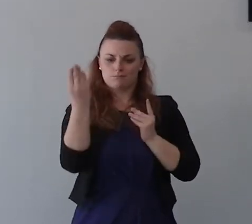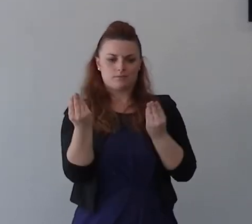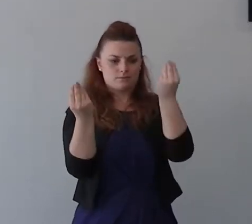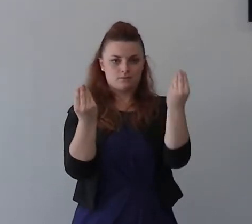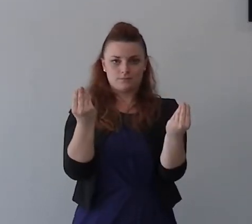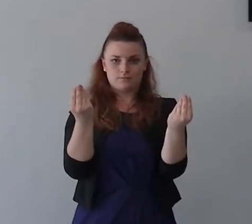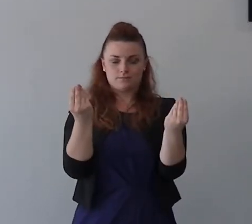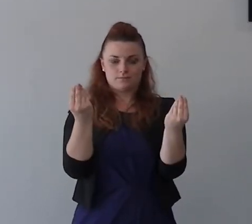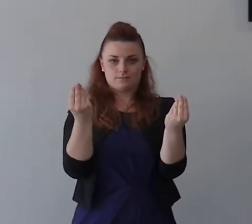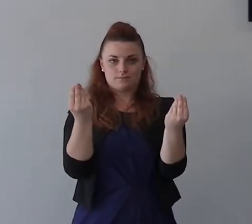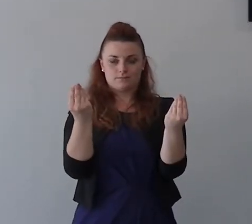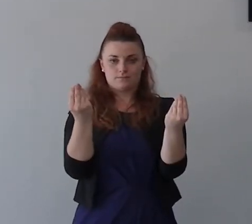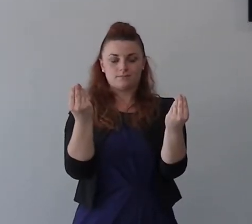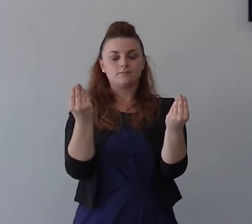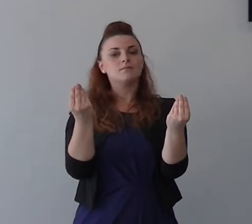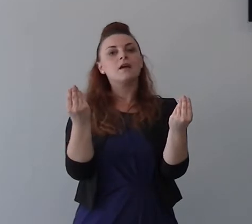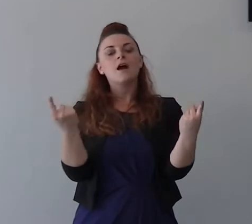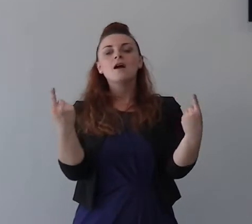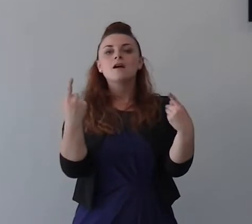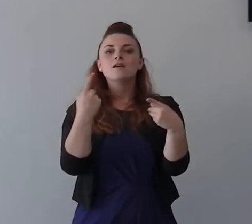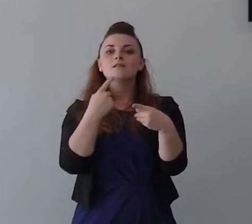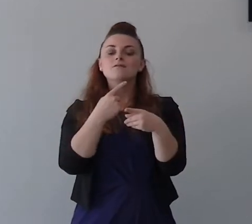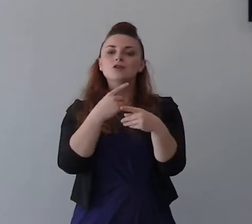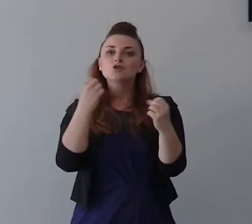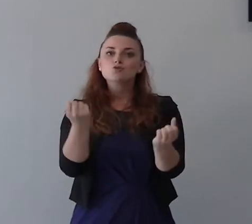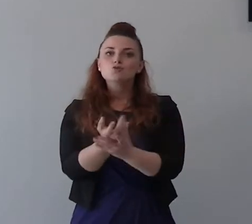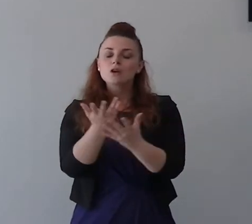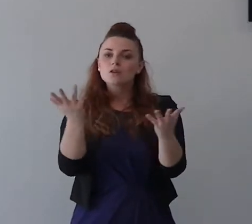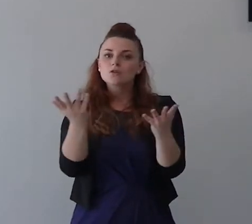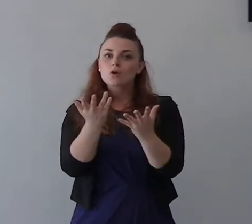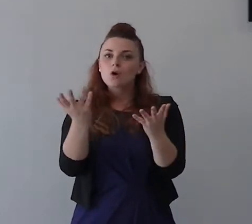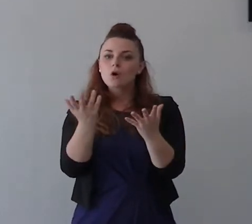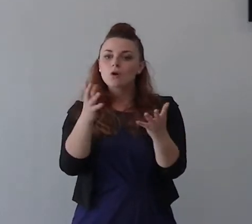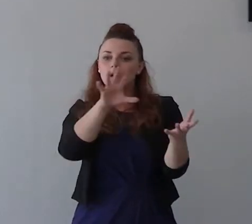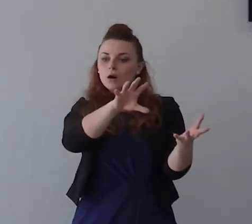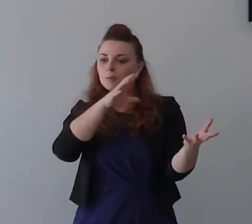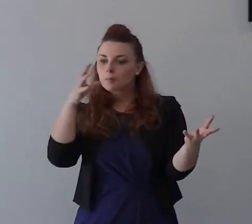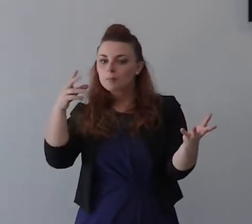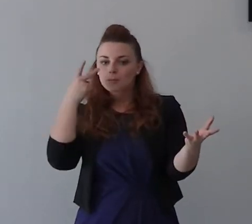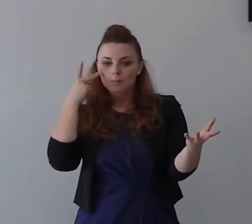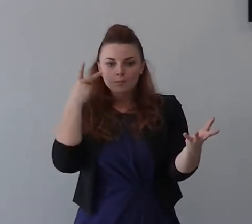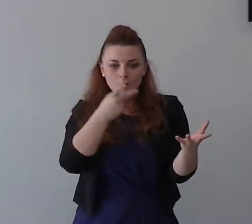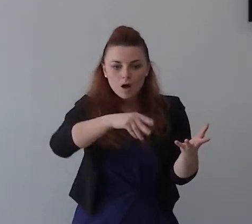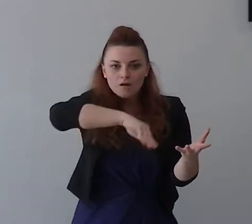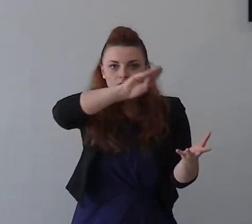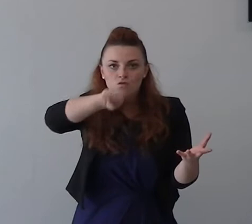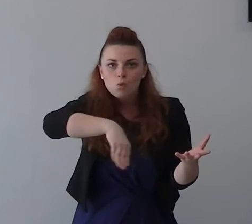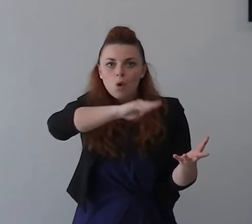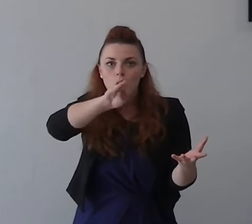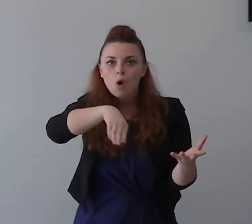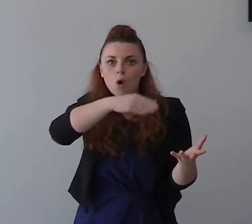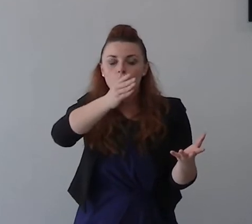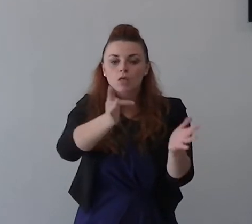tomba, ma quando hanno cercato Gesù dentro la tomba era vuota, non si è trovato più, se n'era